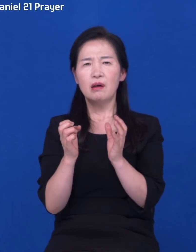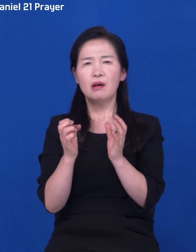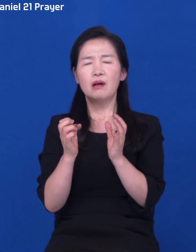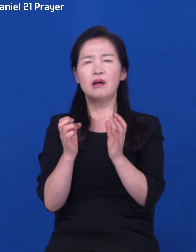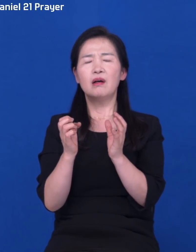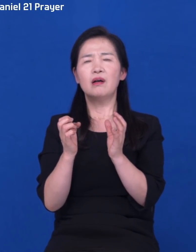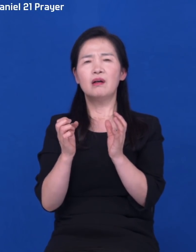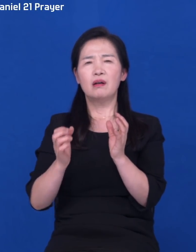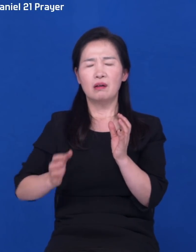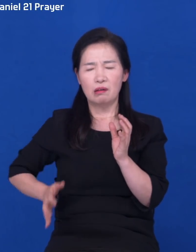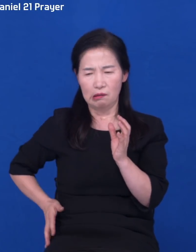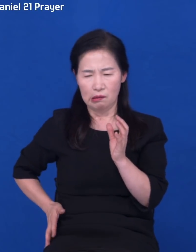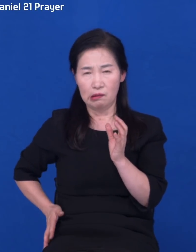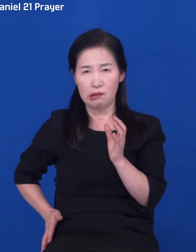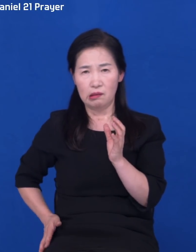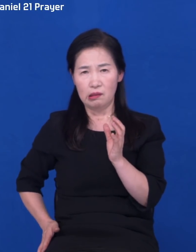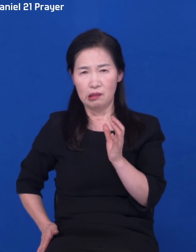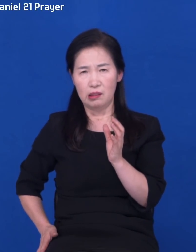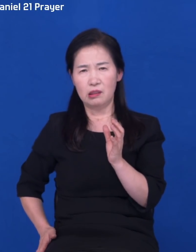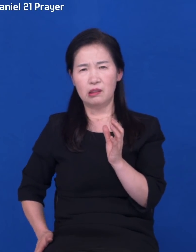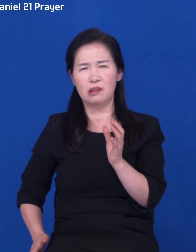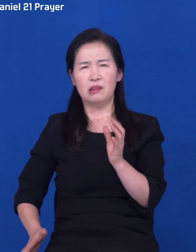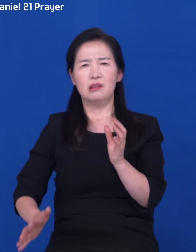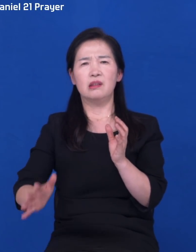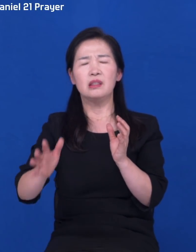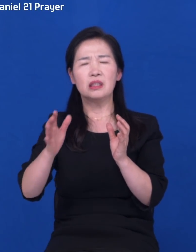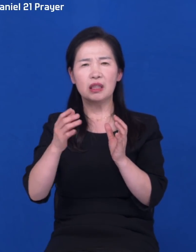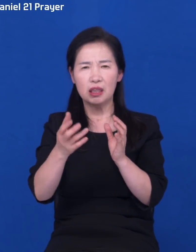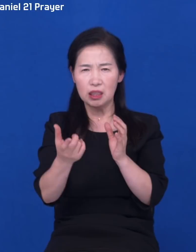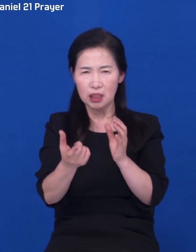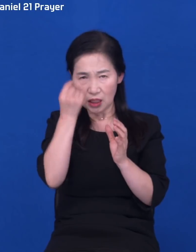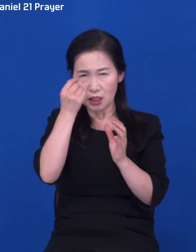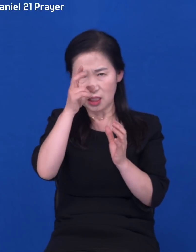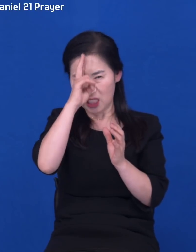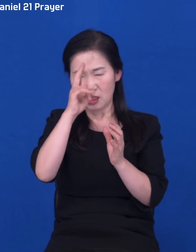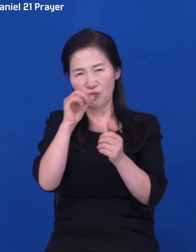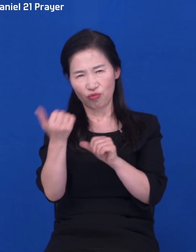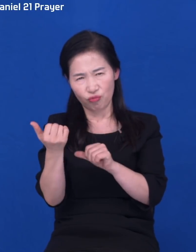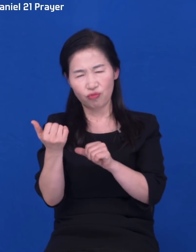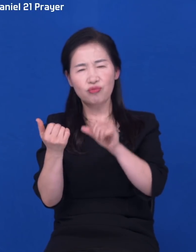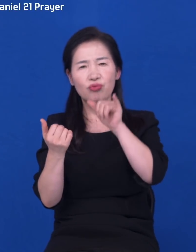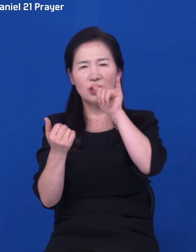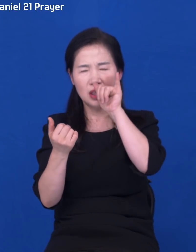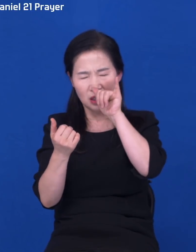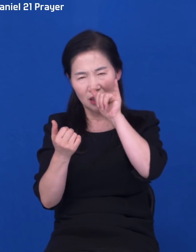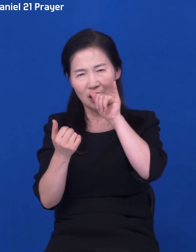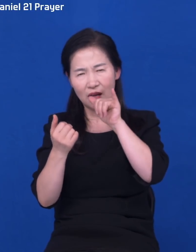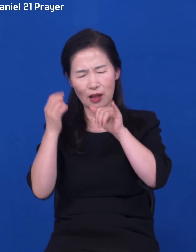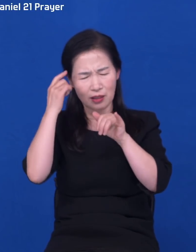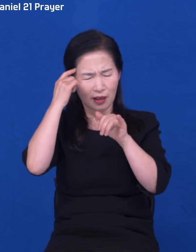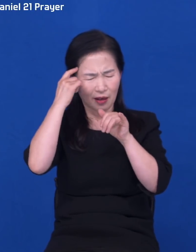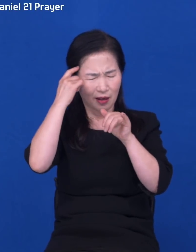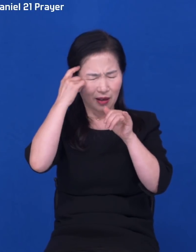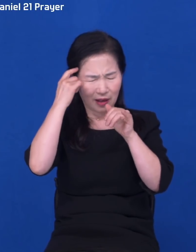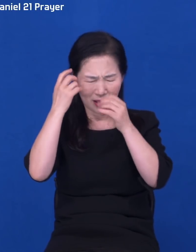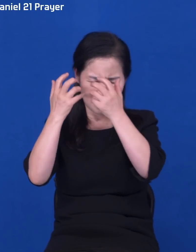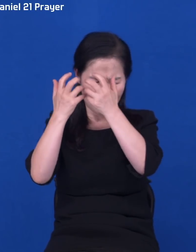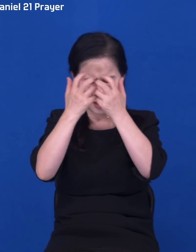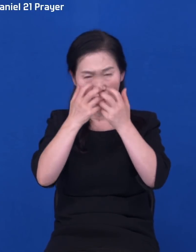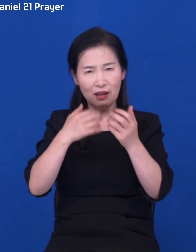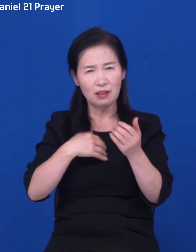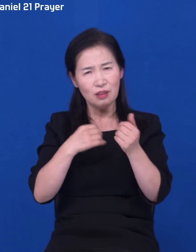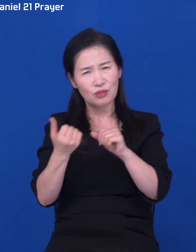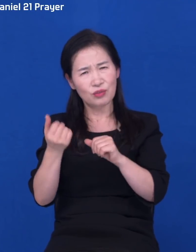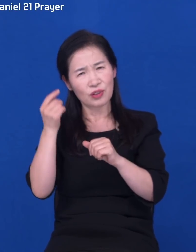대퇴부를 지나가면서 대동맥을 찔러서 즉사할 수 있다고도 했고 막 이런 머릿속에서 이 생각이 가득하면서 나 지금 죽는 거야? 막